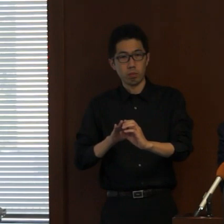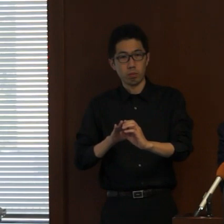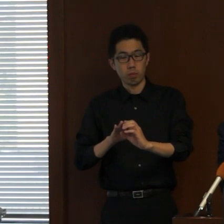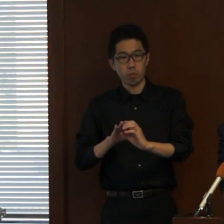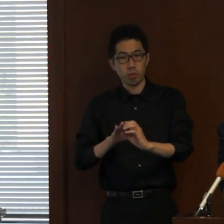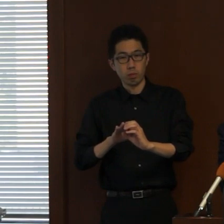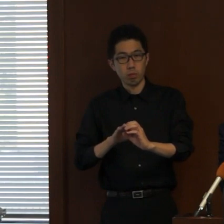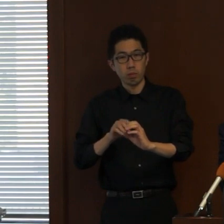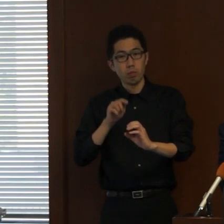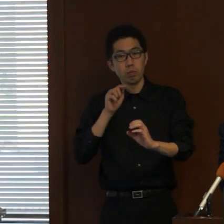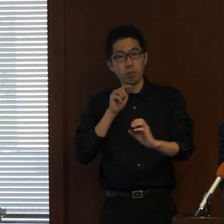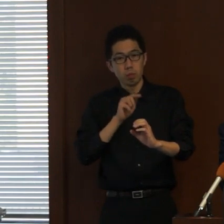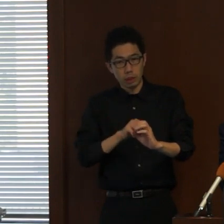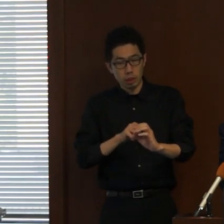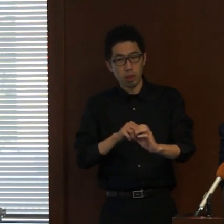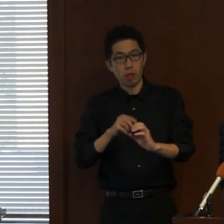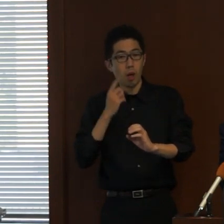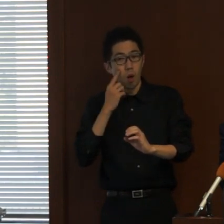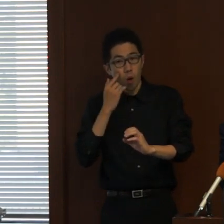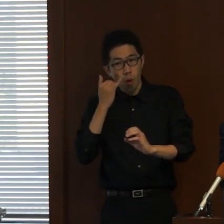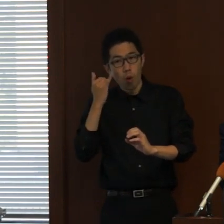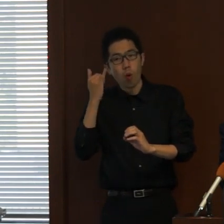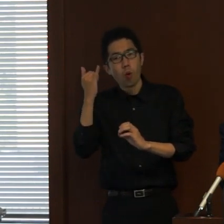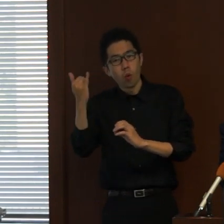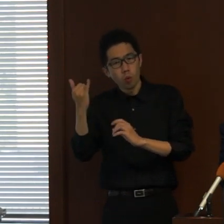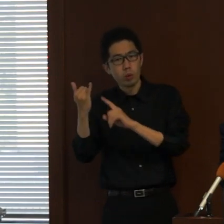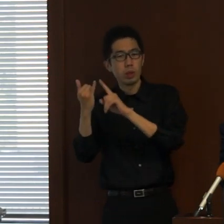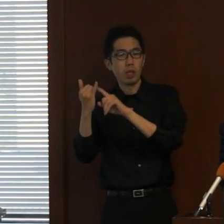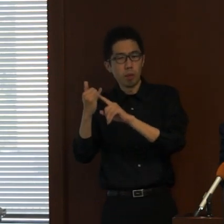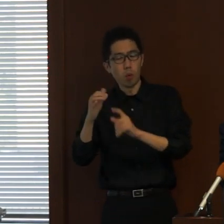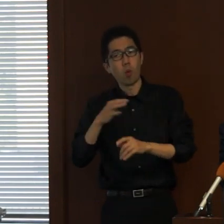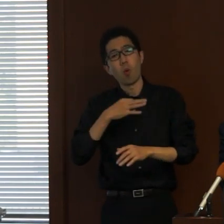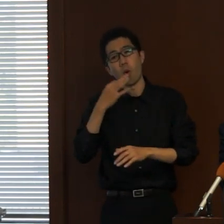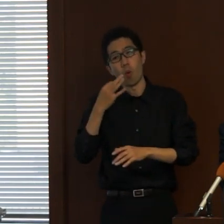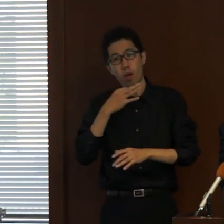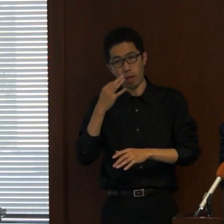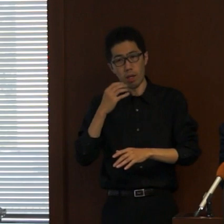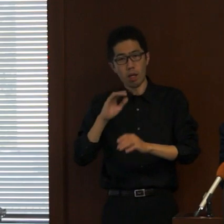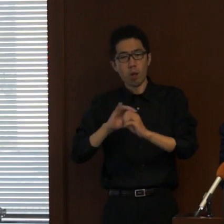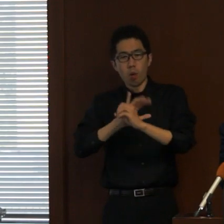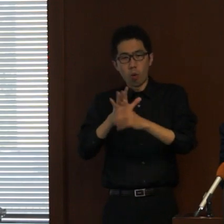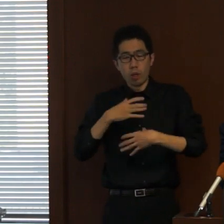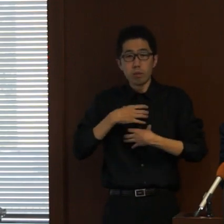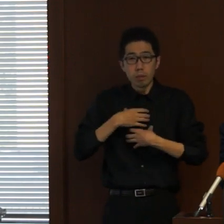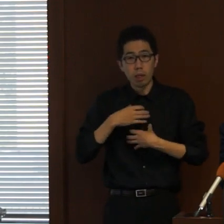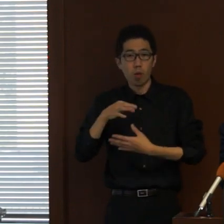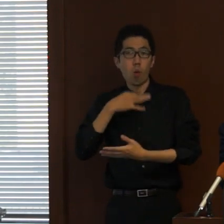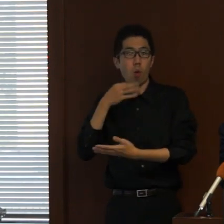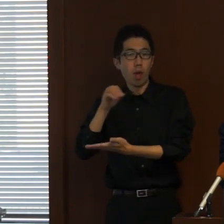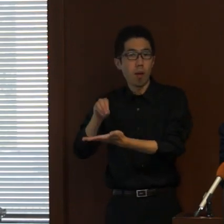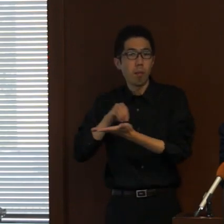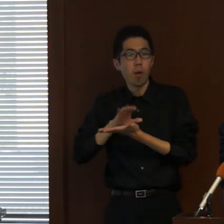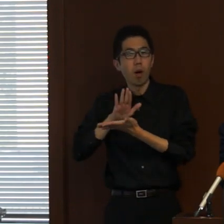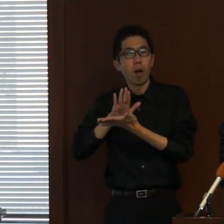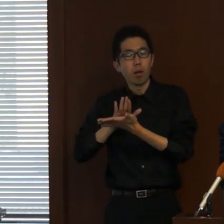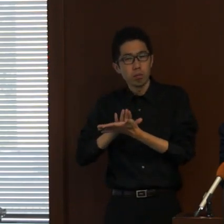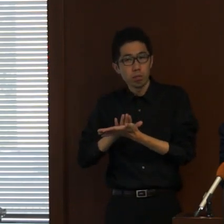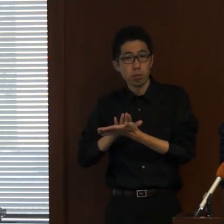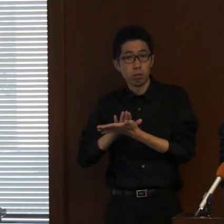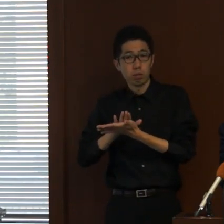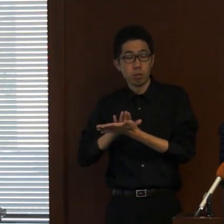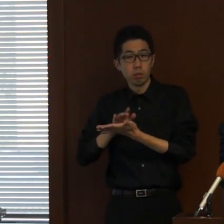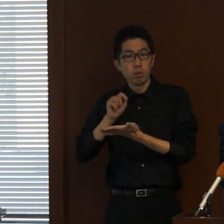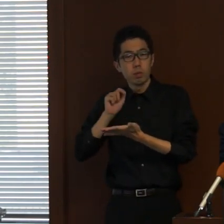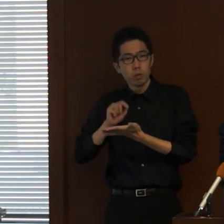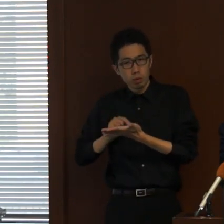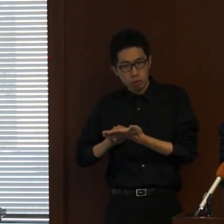リスクというものを訴える保護者の皆さん方もおった中で、非常に我々もずっとこの問題大切